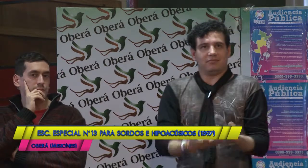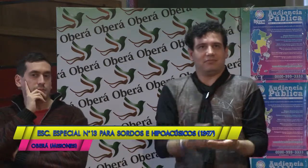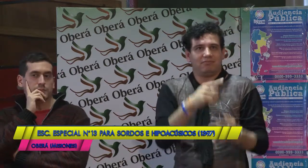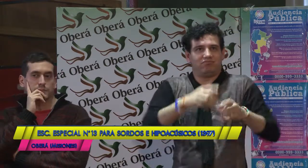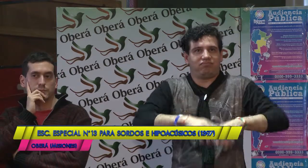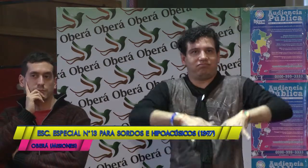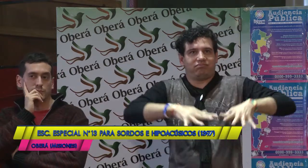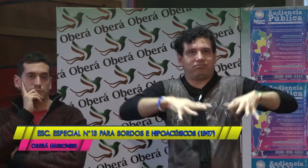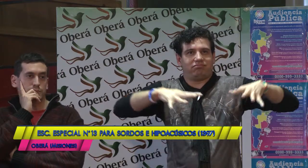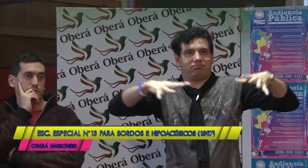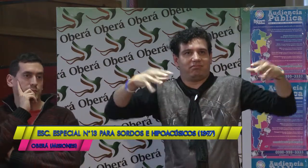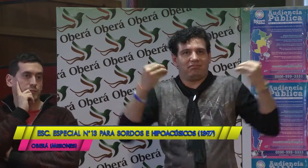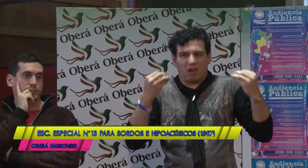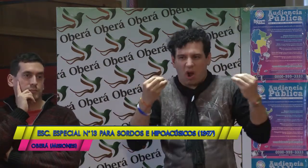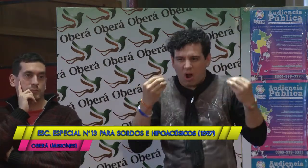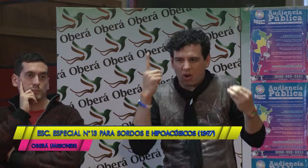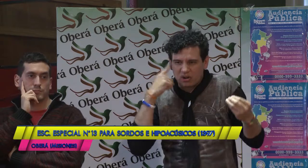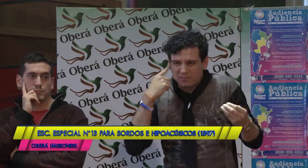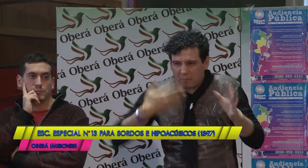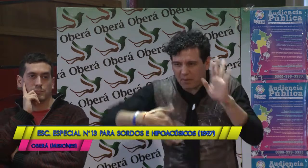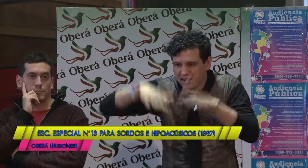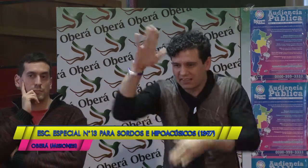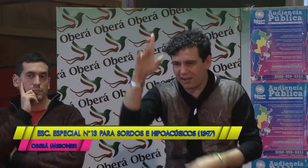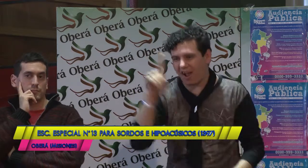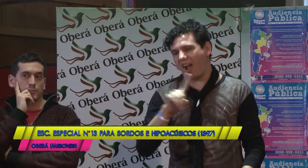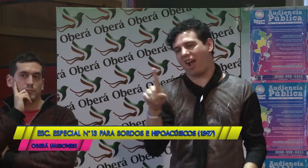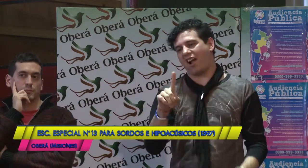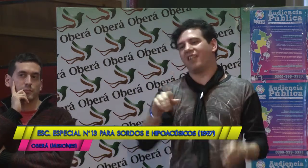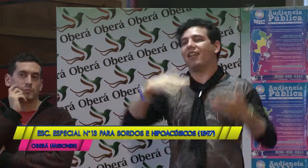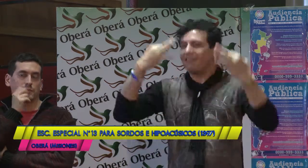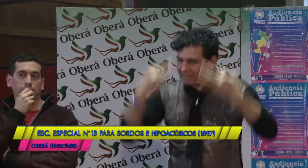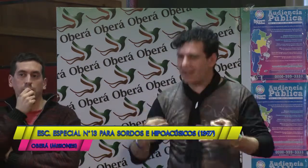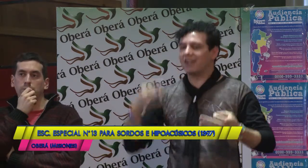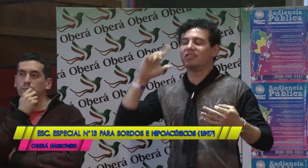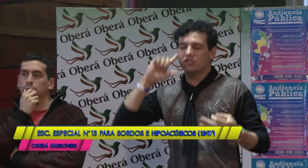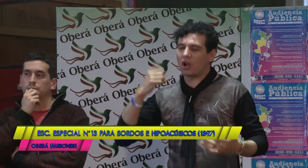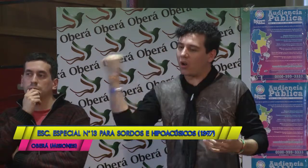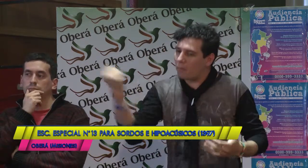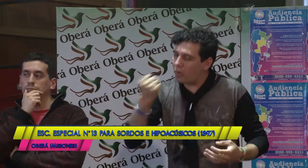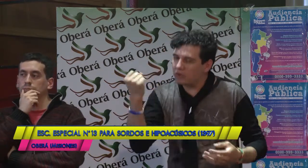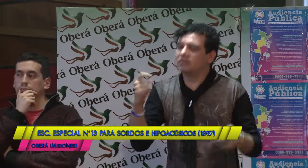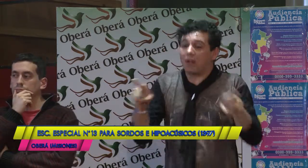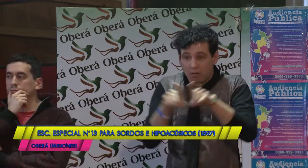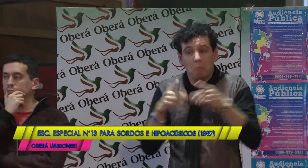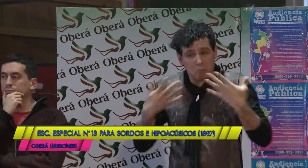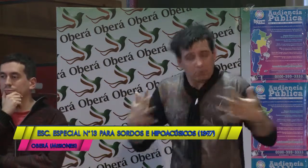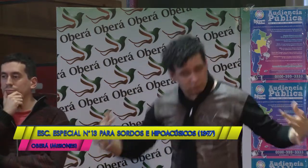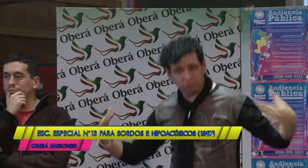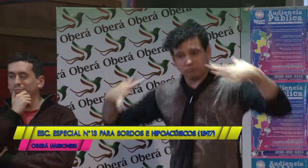oprimidos. Sentimos que hay un mundo como gigante a nivel comunicación para los oyentes que tienen muchas más oportunidades de lo que tenemos nosotros. Para nosotros como sordos